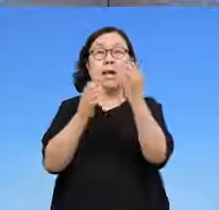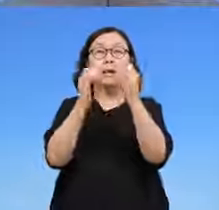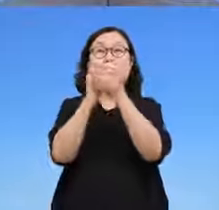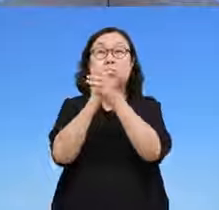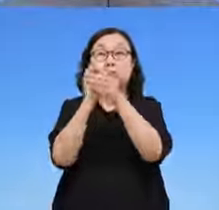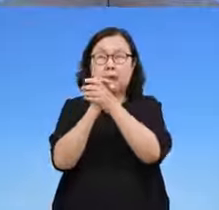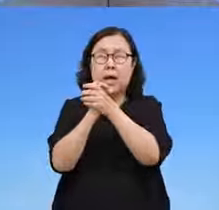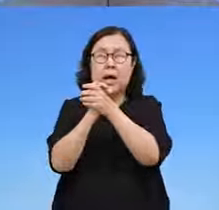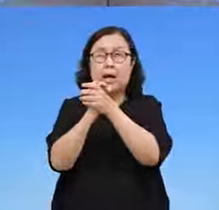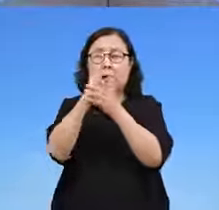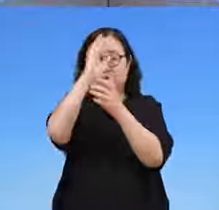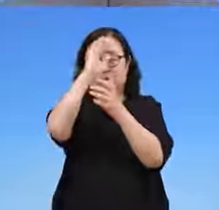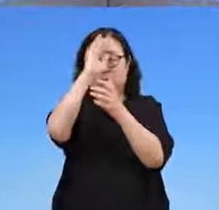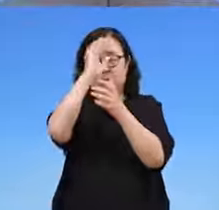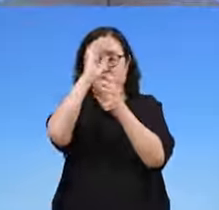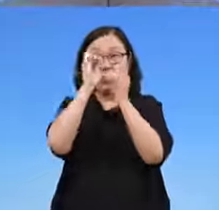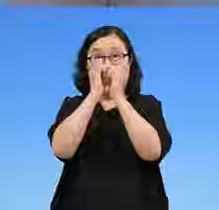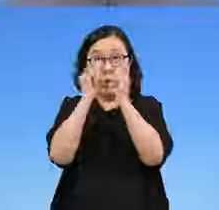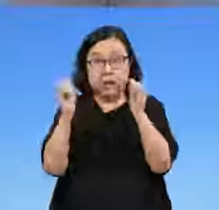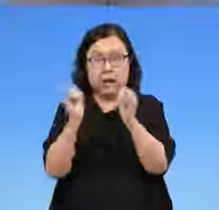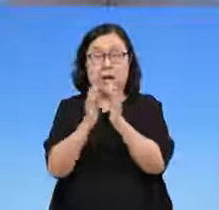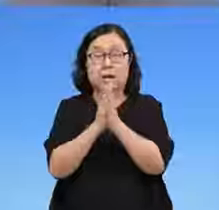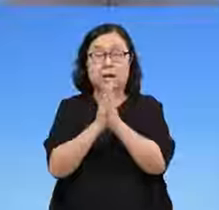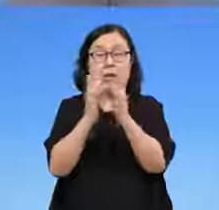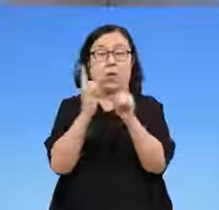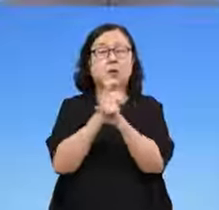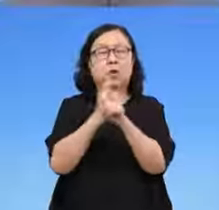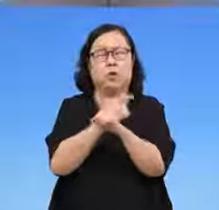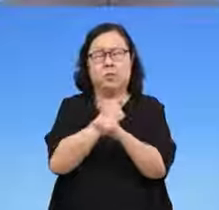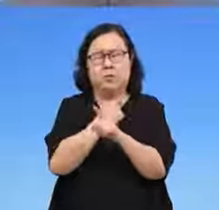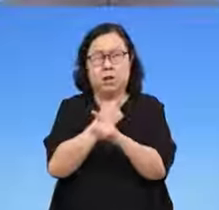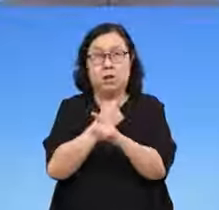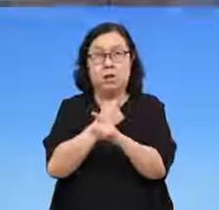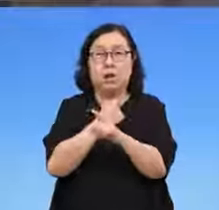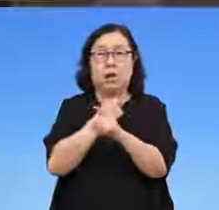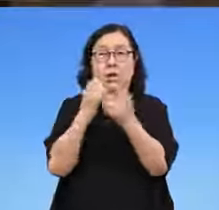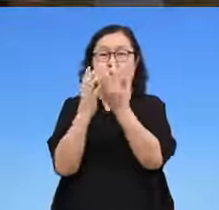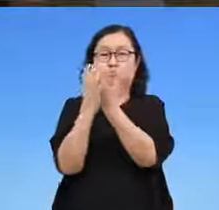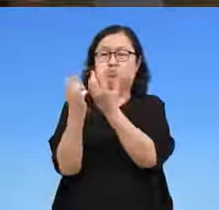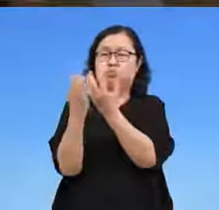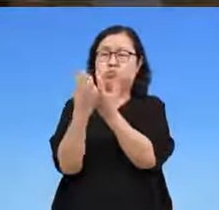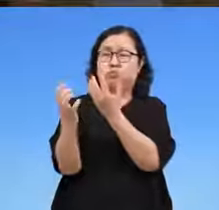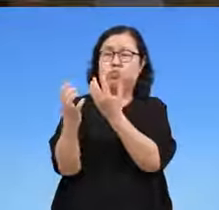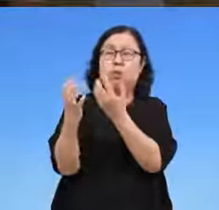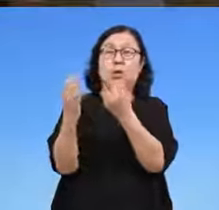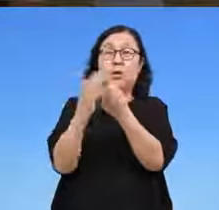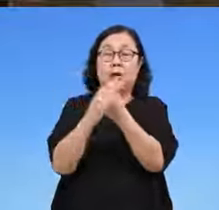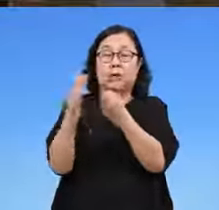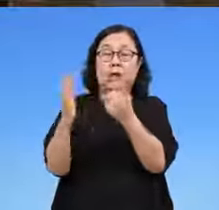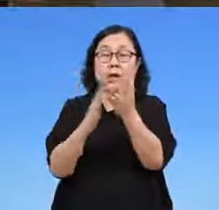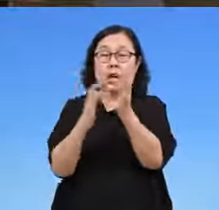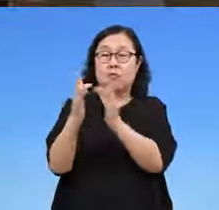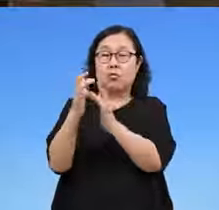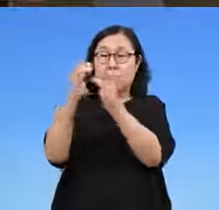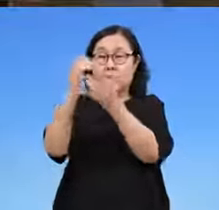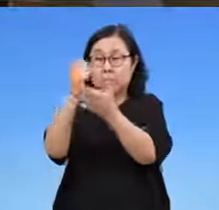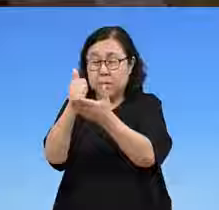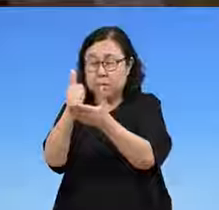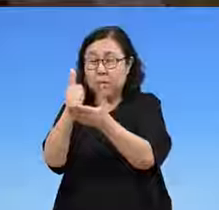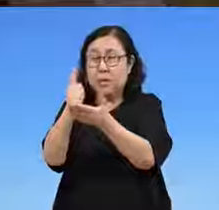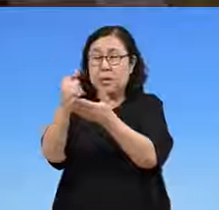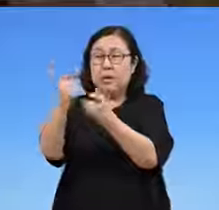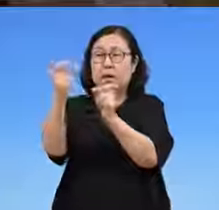네 사람이 이 중풍병자를 고치고 싶은데 그 4절의 앞부분이 이렇게 나오지 않습니까? 무리들 때문에 예수께 데려갈